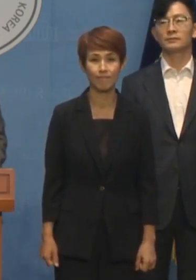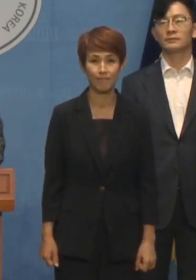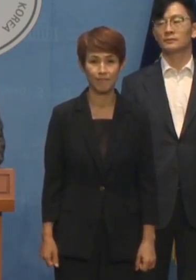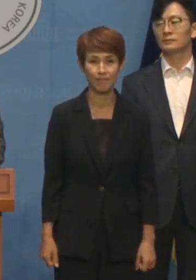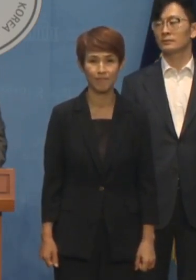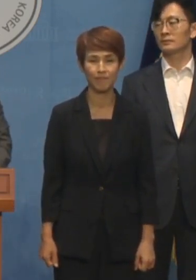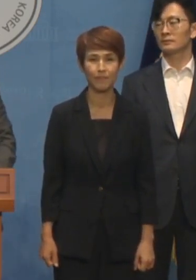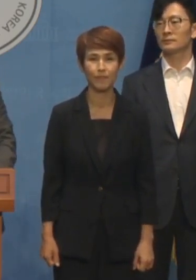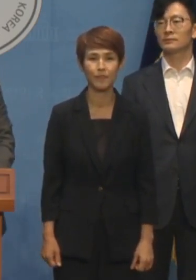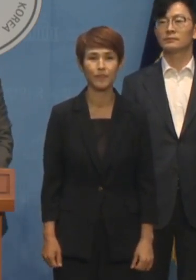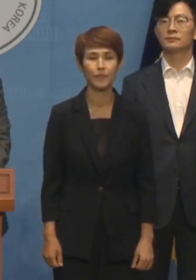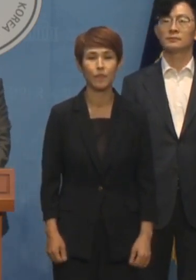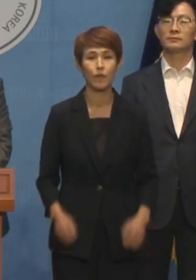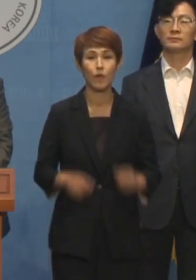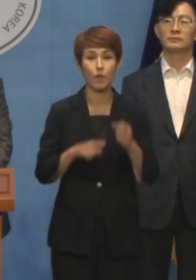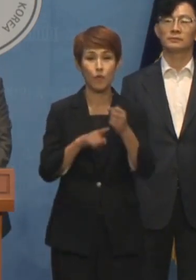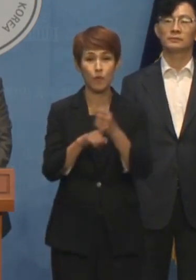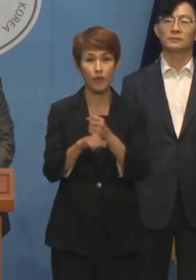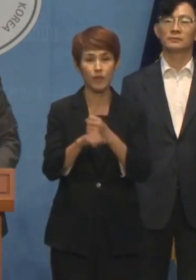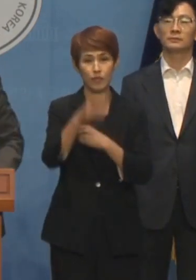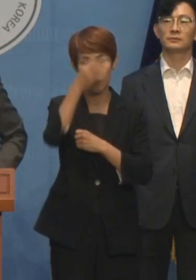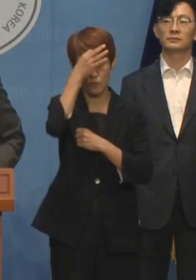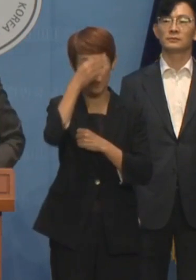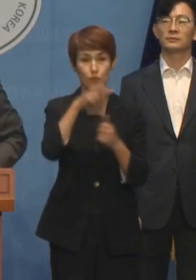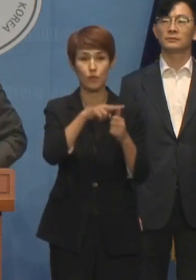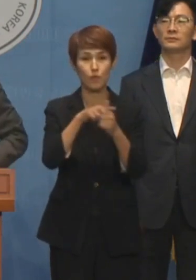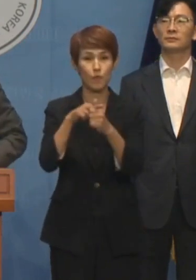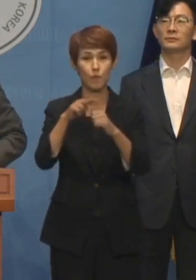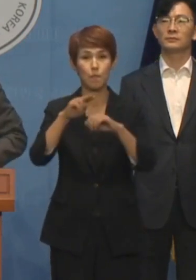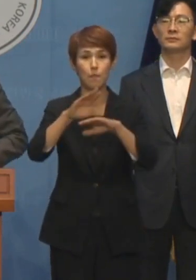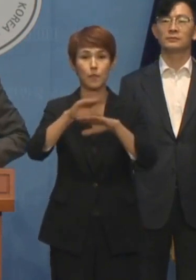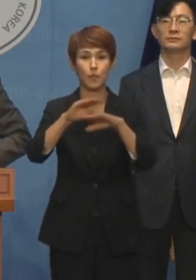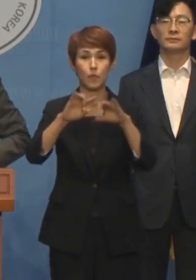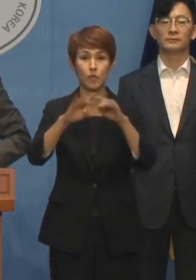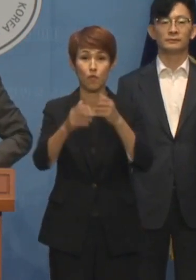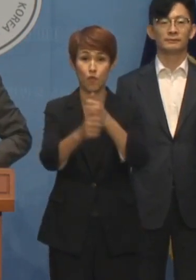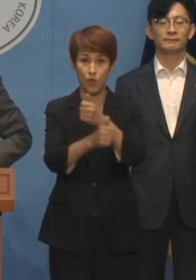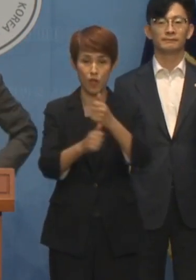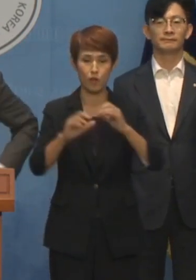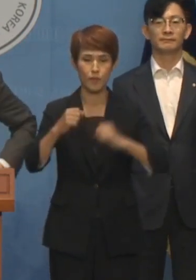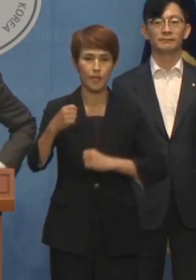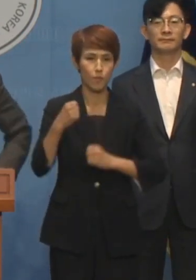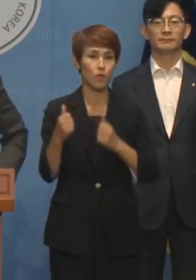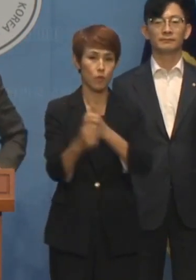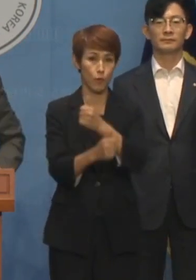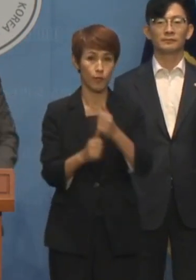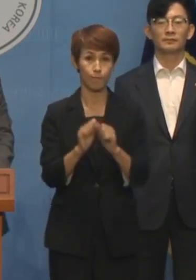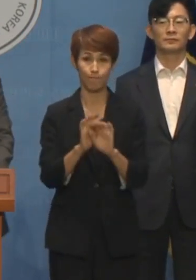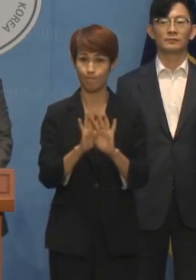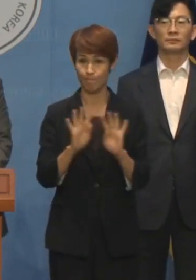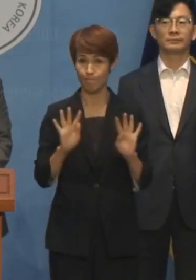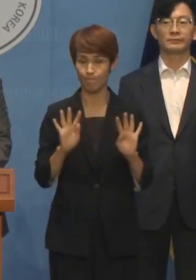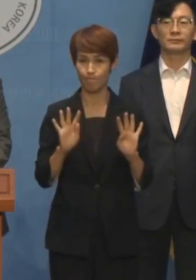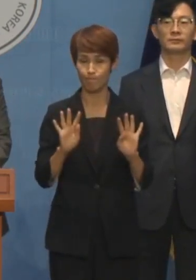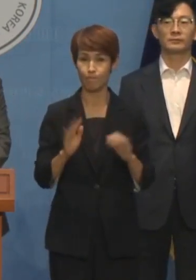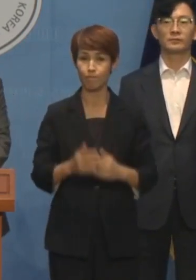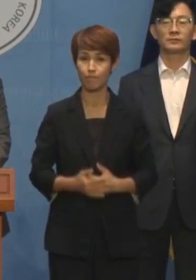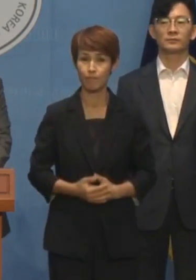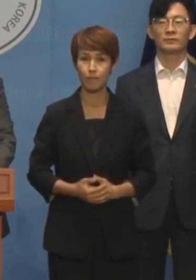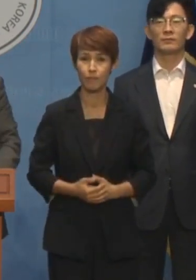네, 국회 과학기술정보방송통신위원회 국민의힘 위원들입니다. 조금 전에 보셨겠지만